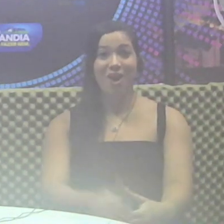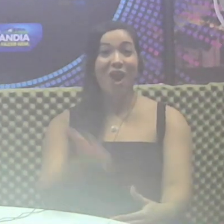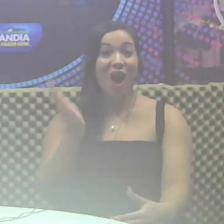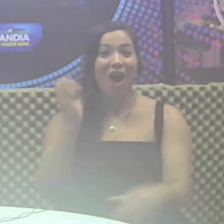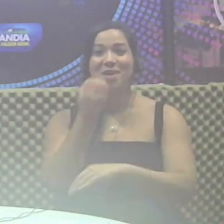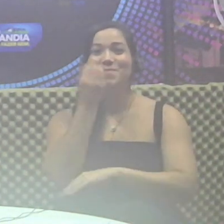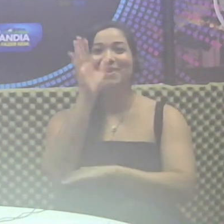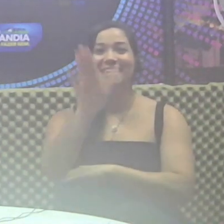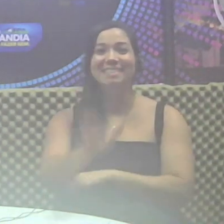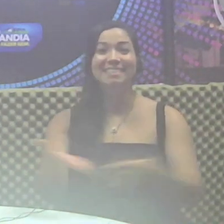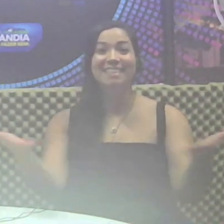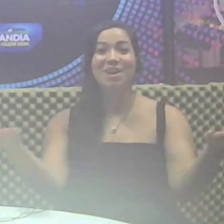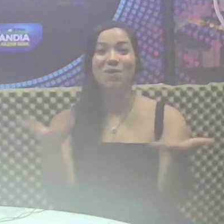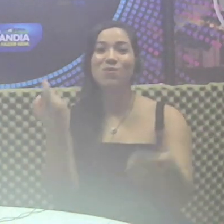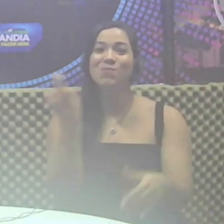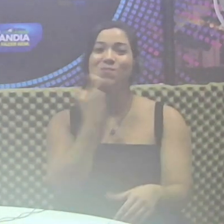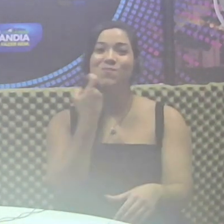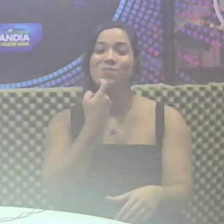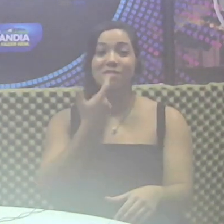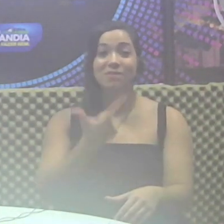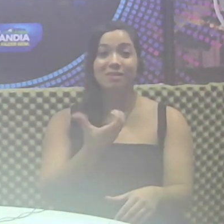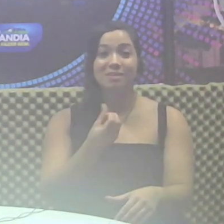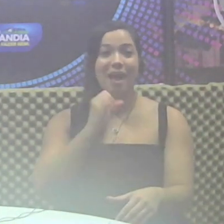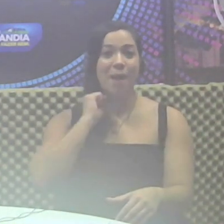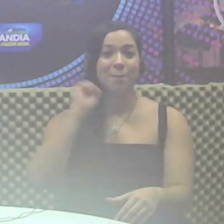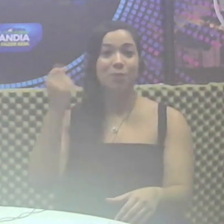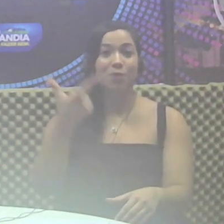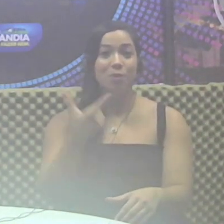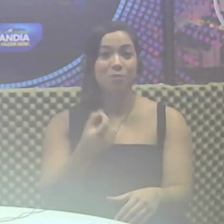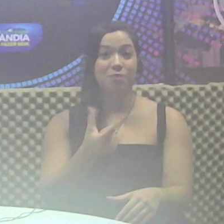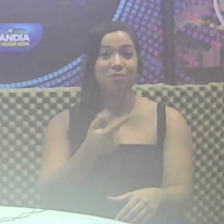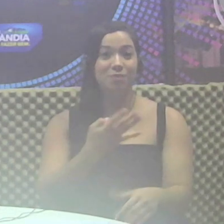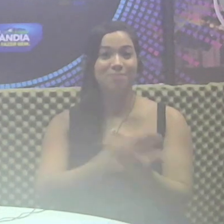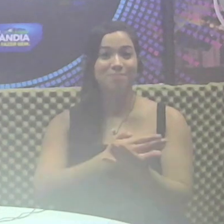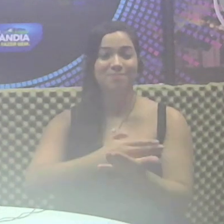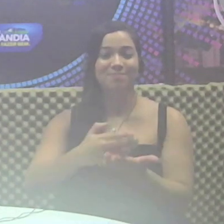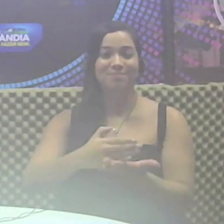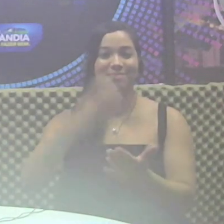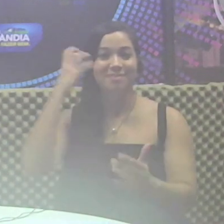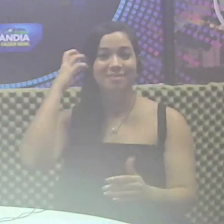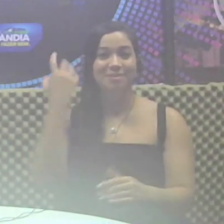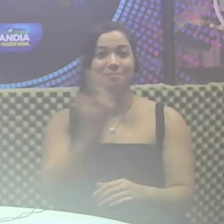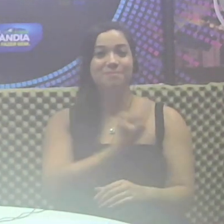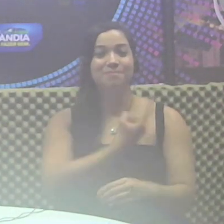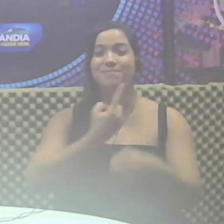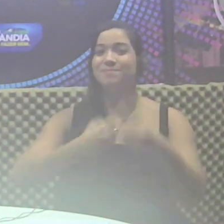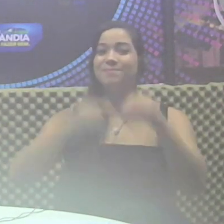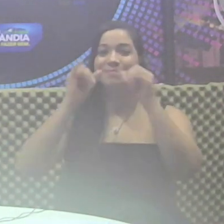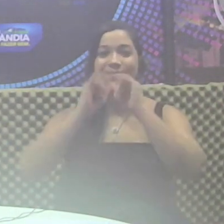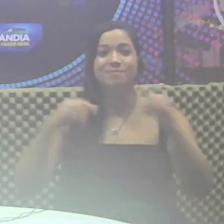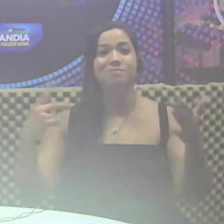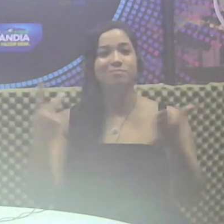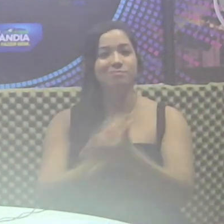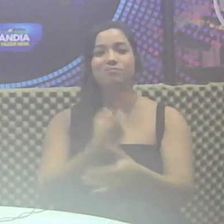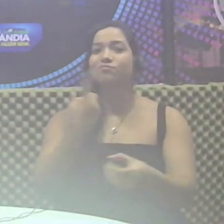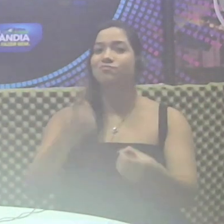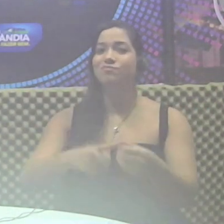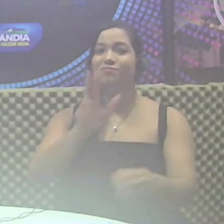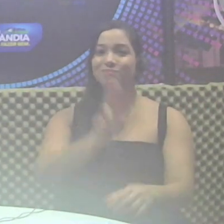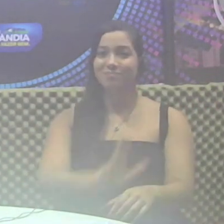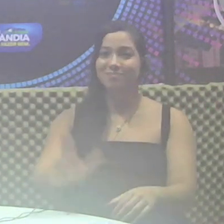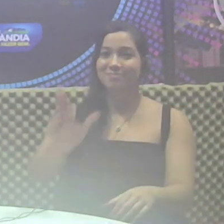Olá, boa tarde. Hoje é sexta-feira, dia 26 de abril de 2024. Está no ar a Rádio Nossa Cidade com um boletim de notícias sobre o que de